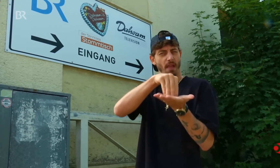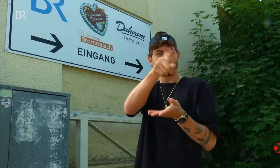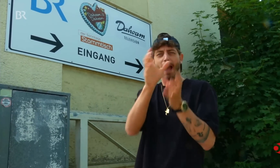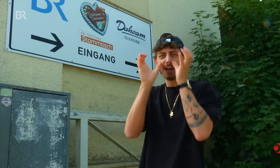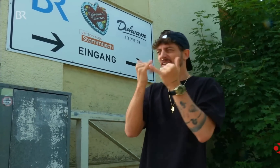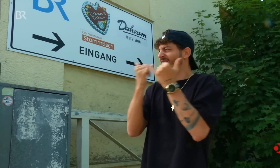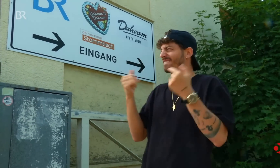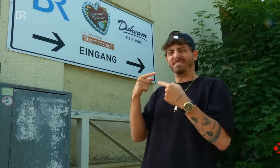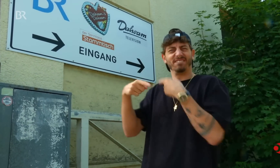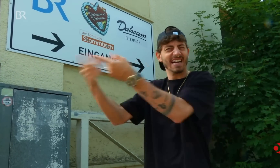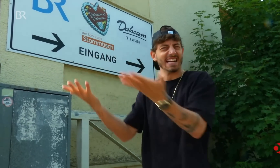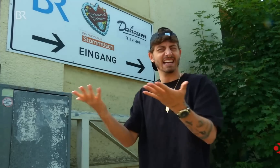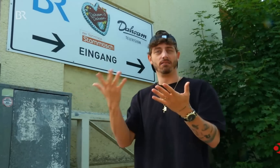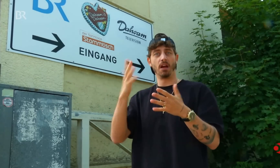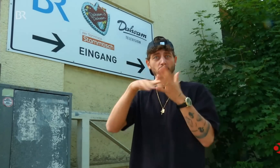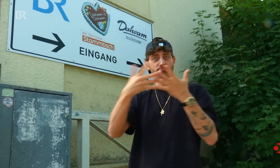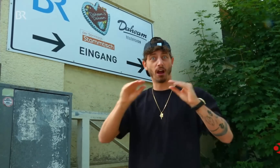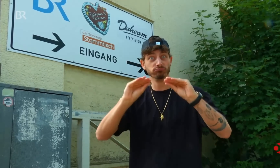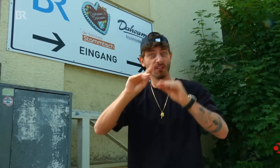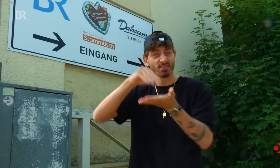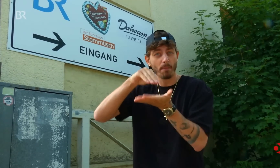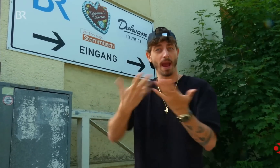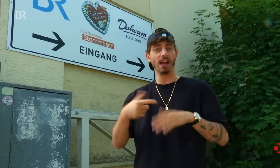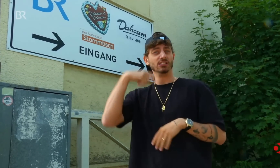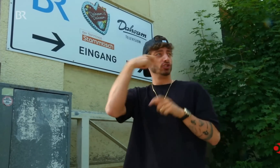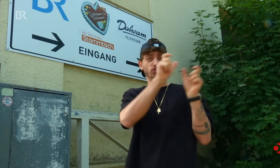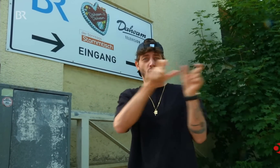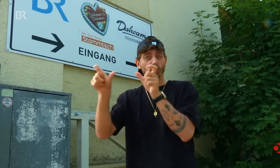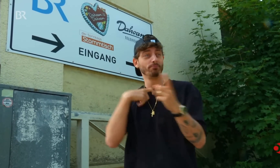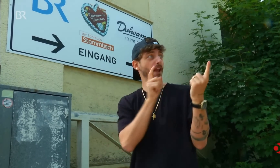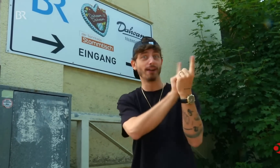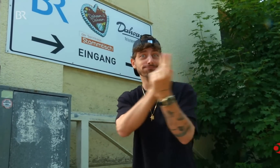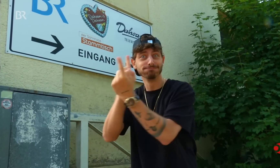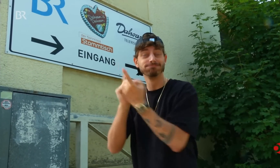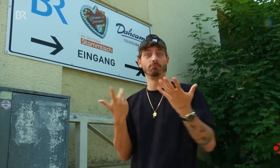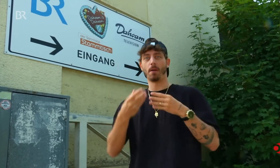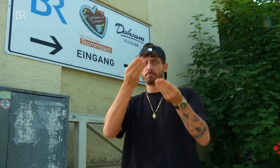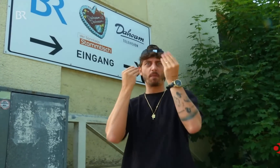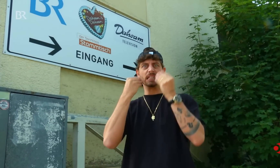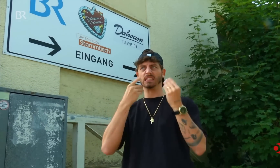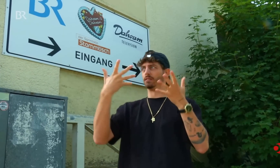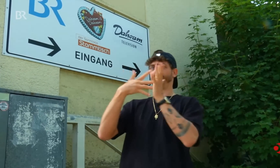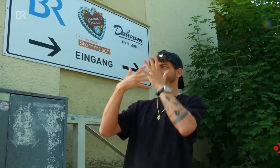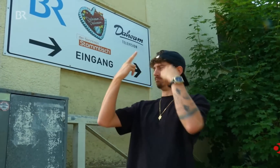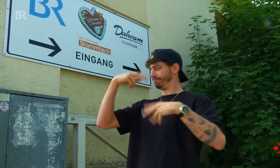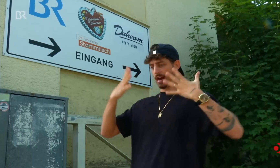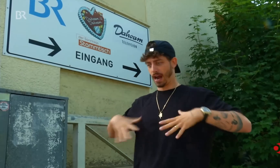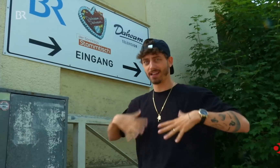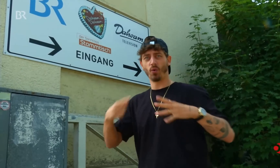zu werfen. Es gibt ein Gebärdensprach-Coaching für die SchauspielerInnen. Wir werden sie alle treffen. Ihr seht, wie ich in der Maske